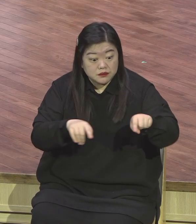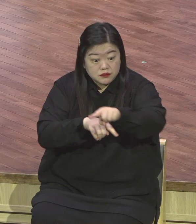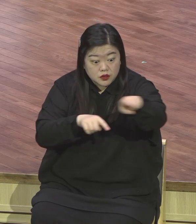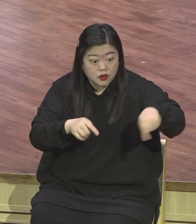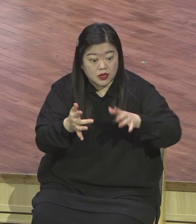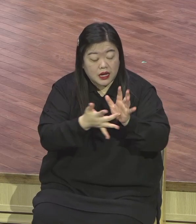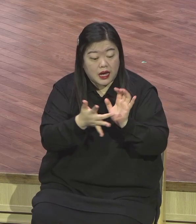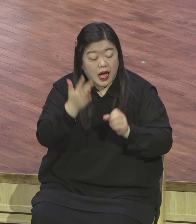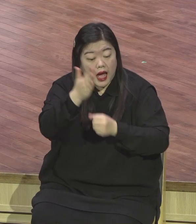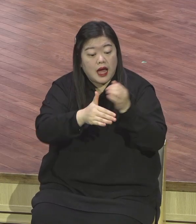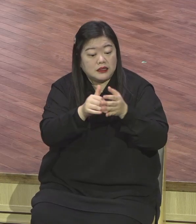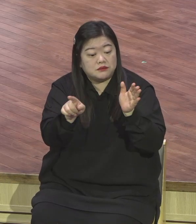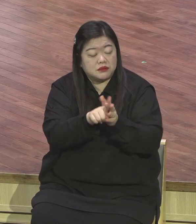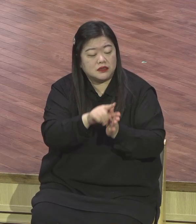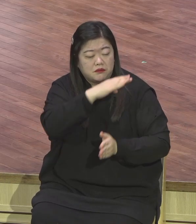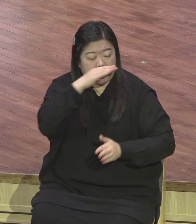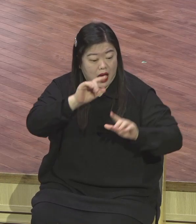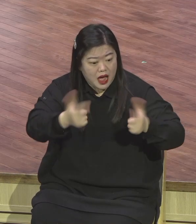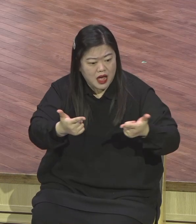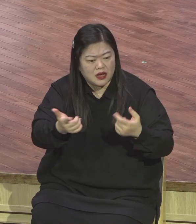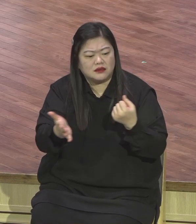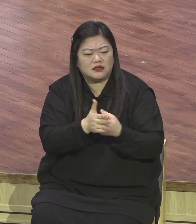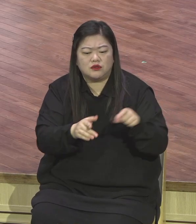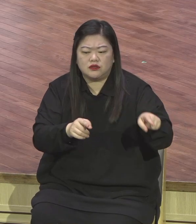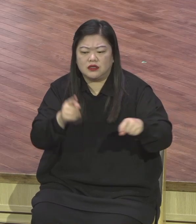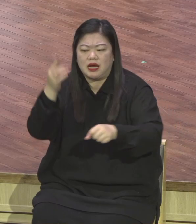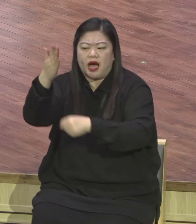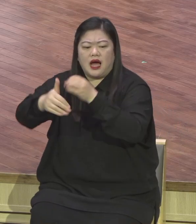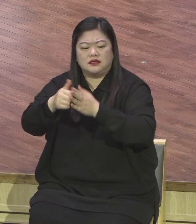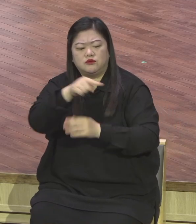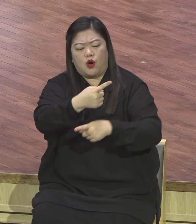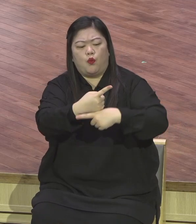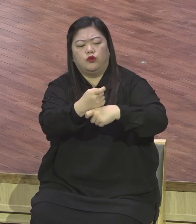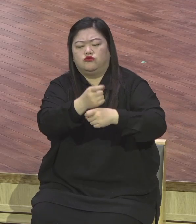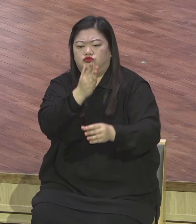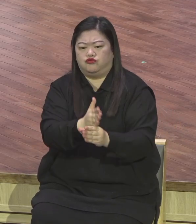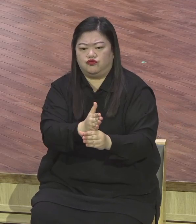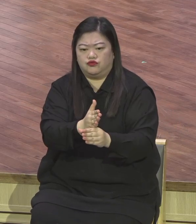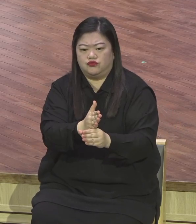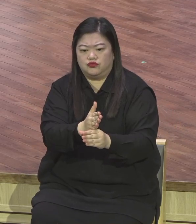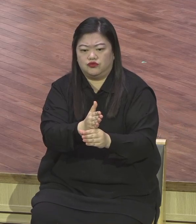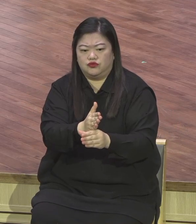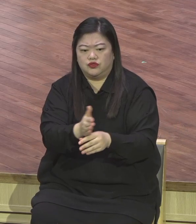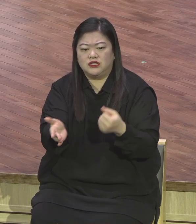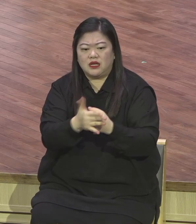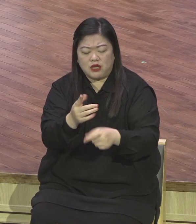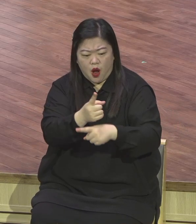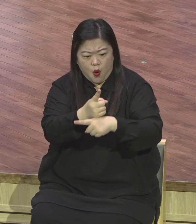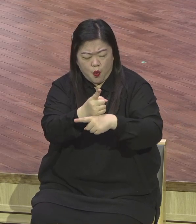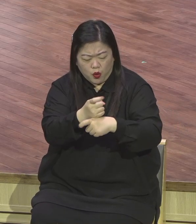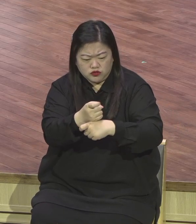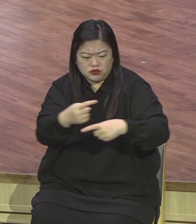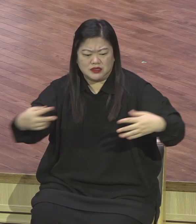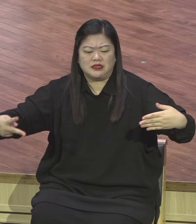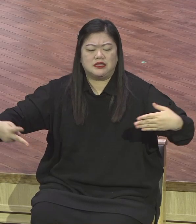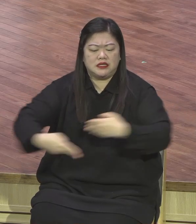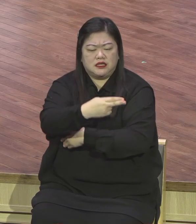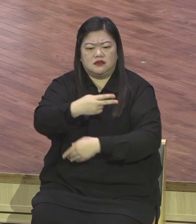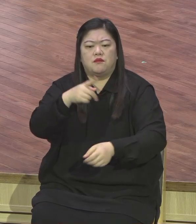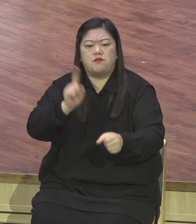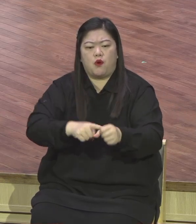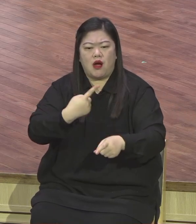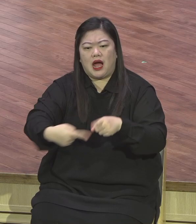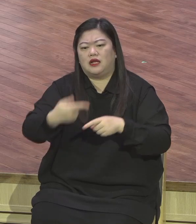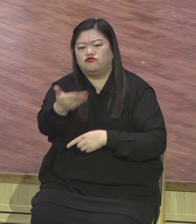그래서 이 땅에 참된 평화가 뭐예요? 땅에 참된 평화 단순히 사람 간에 국가